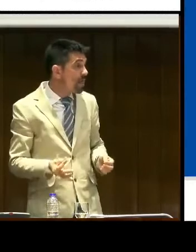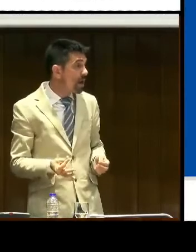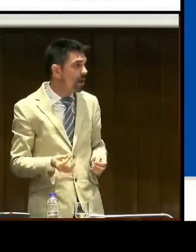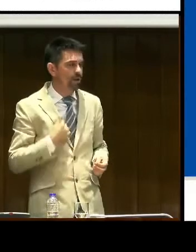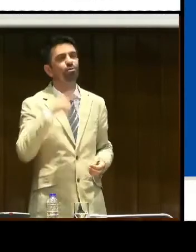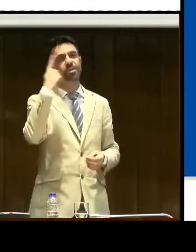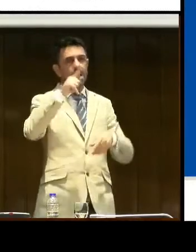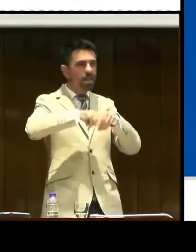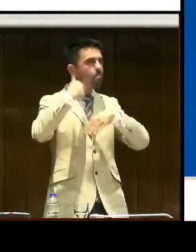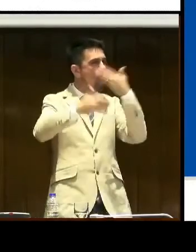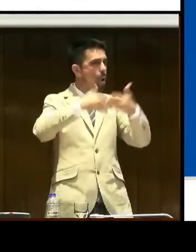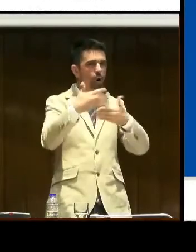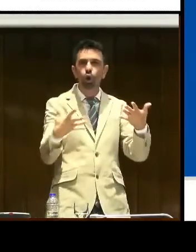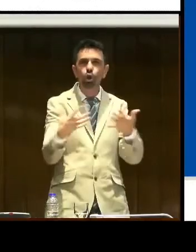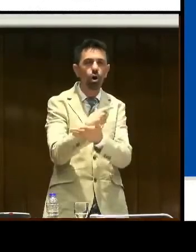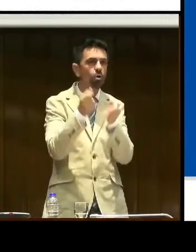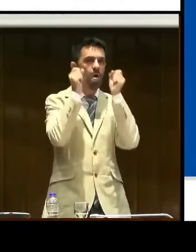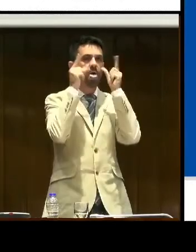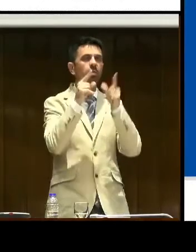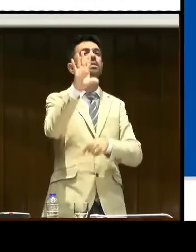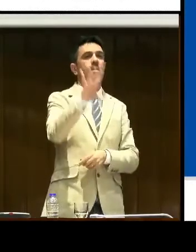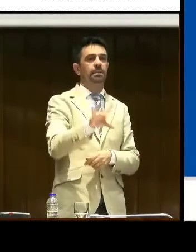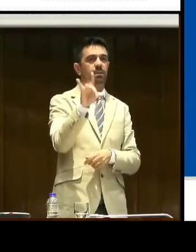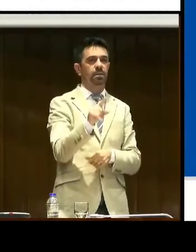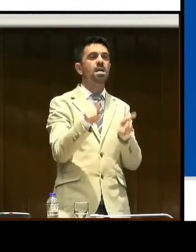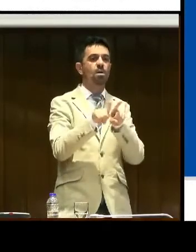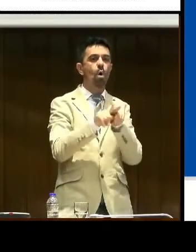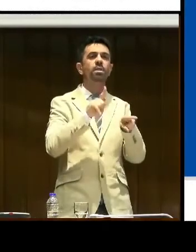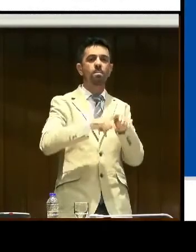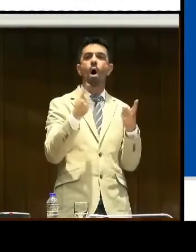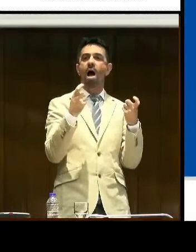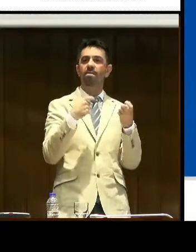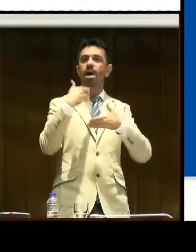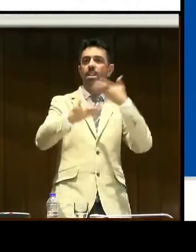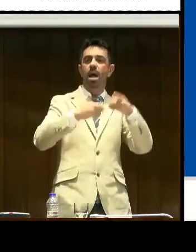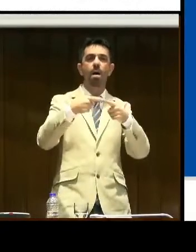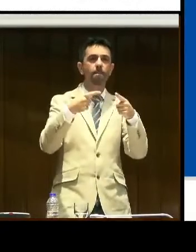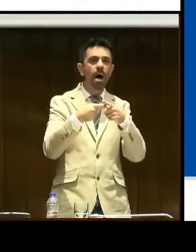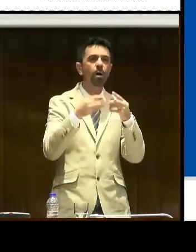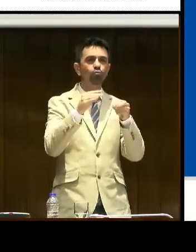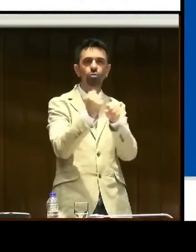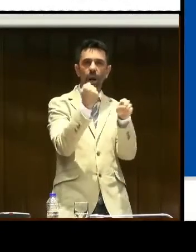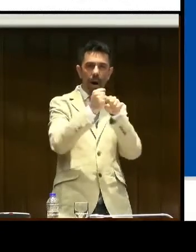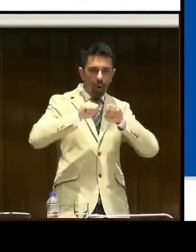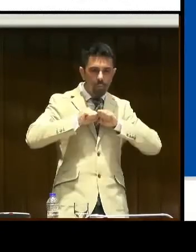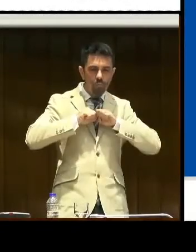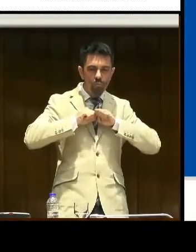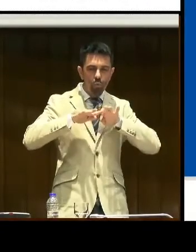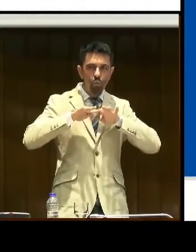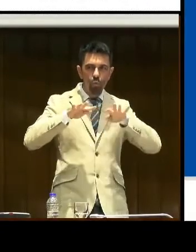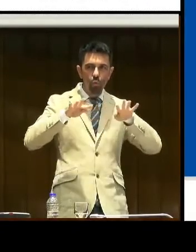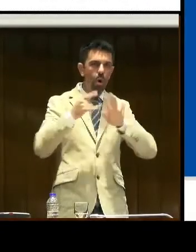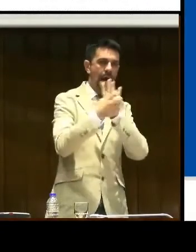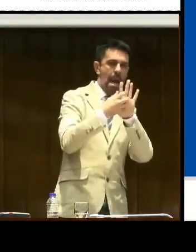sí, y tiempo será necesario también para que sus originales trabajos gramaticales